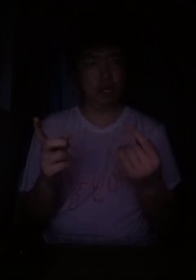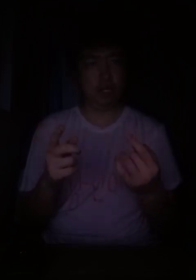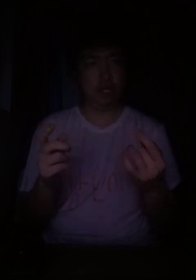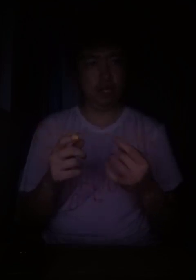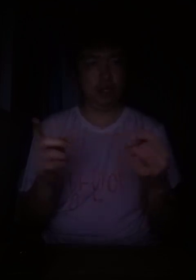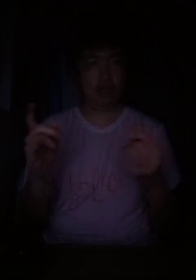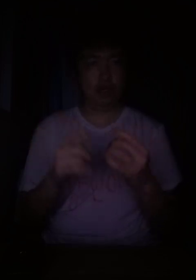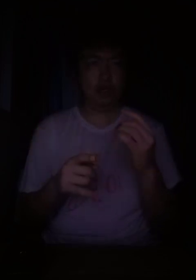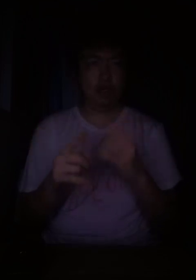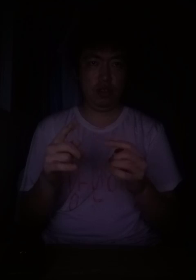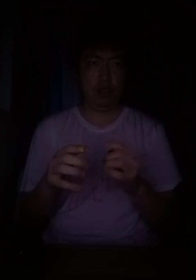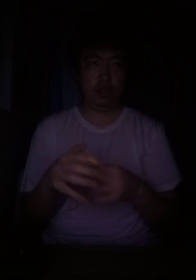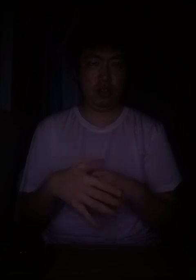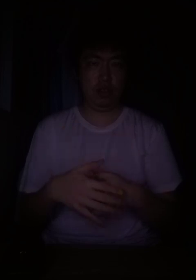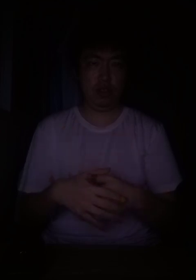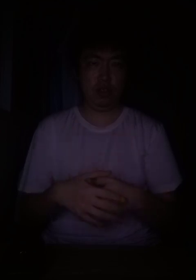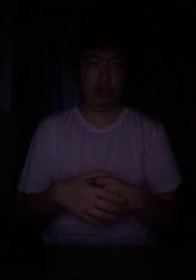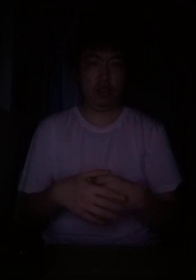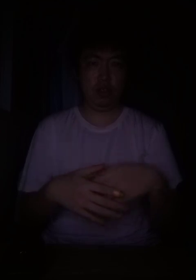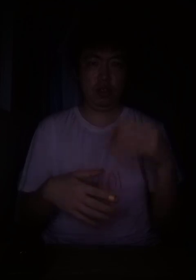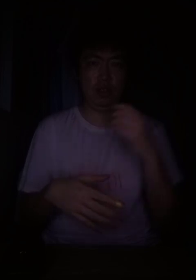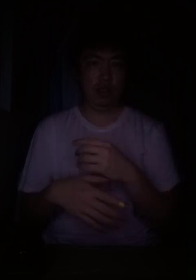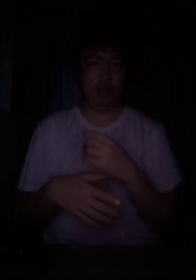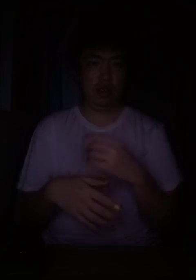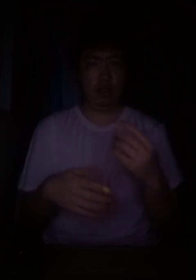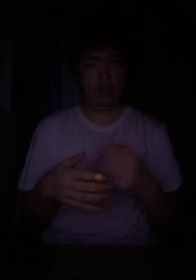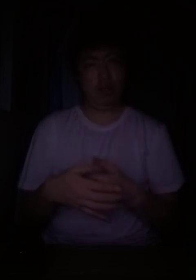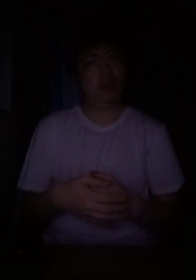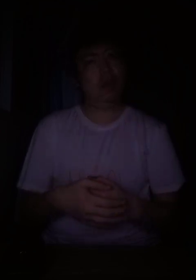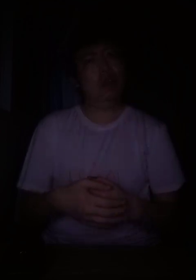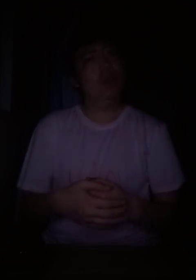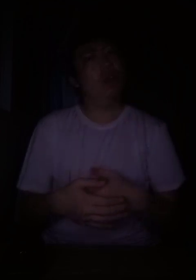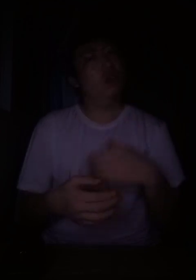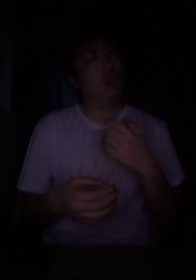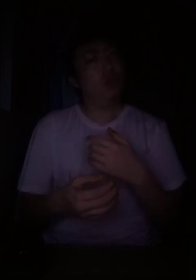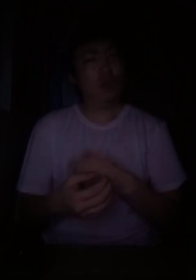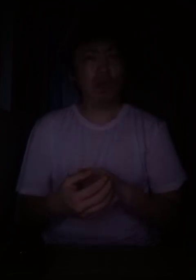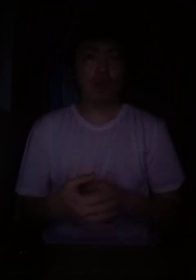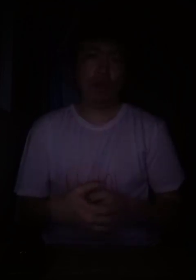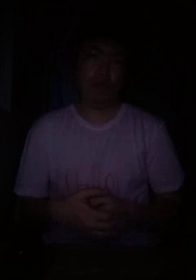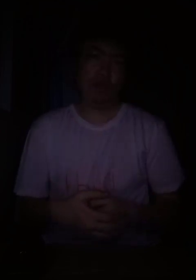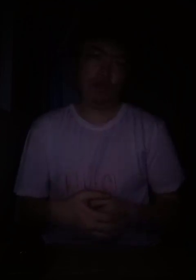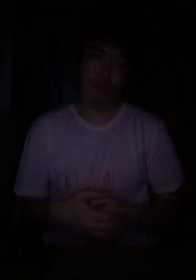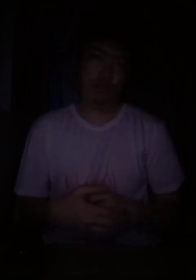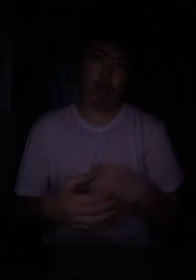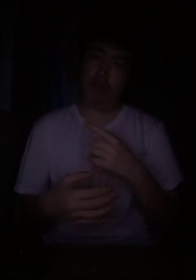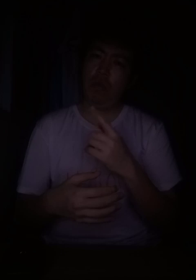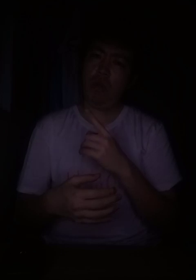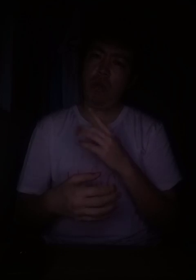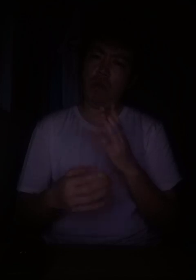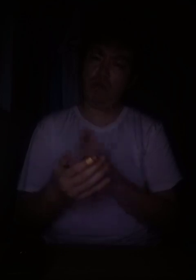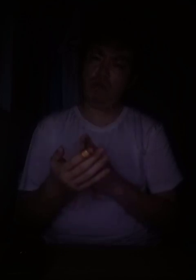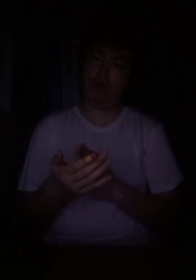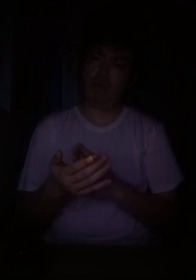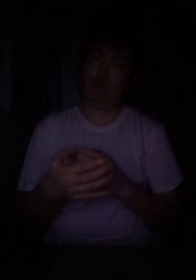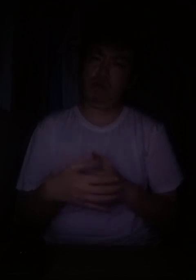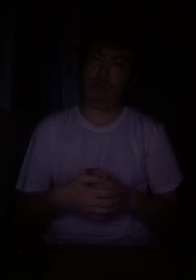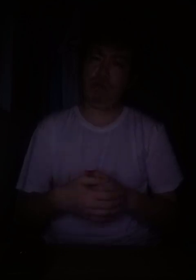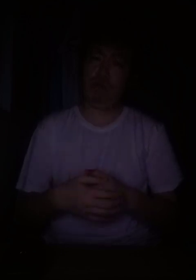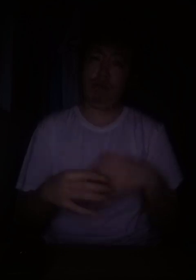있다라고 얘기하고 이게 소송까지 가야 할 정도라면 현행법으로는 돌려줄 수밖에 없는 거죠. 예, 네. 경찰 입장에서 참 네. 그러니까 판단하고 그걸 막락하겠습니다.